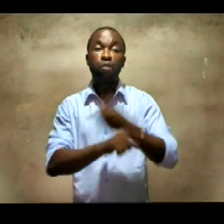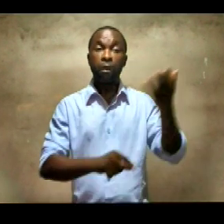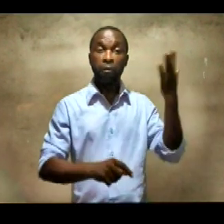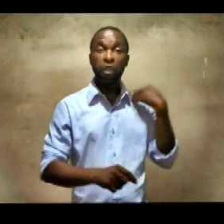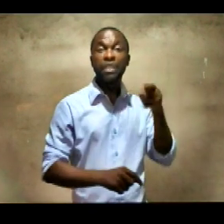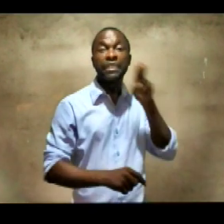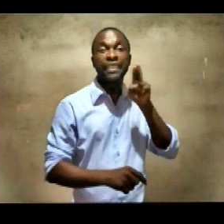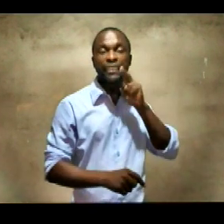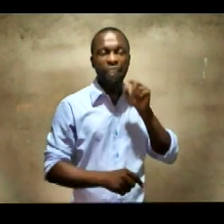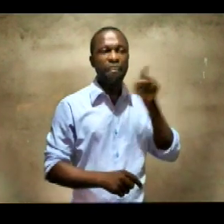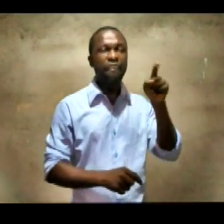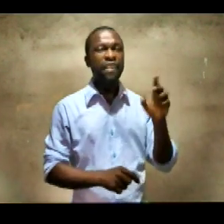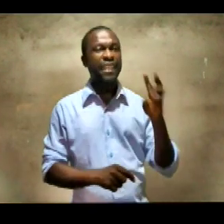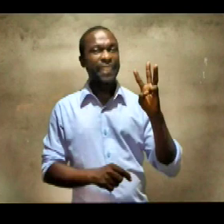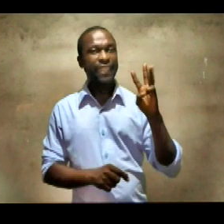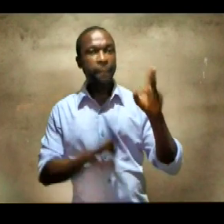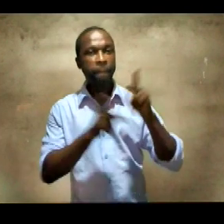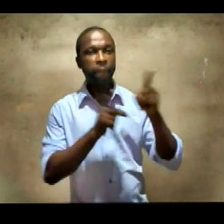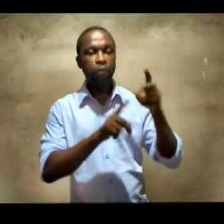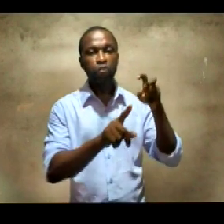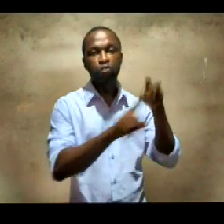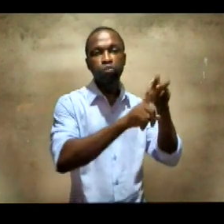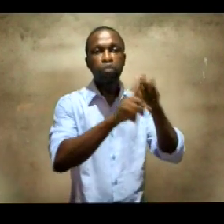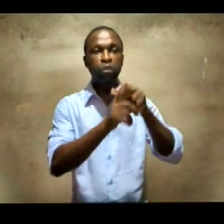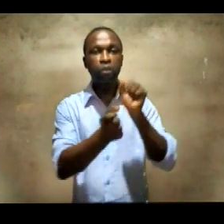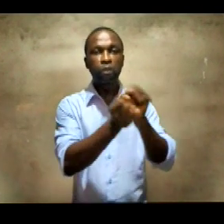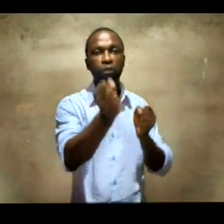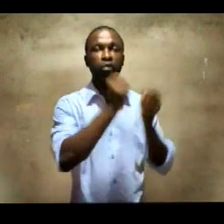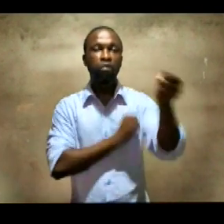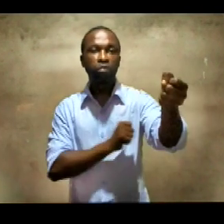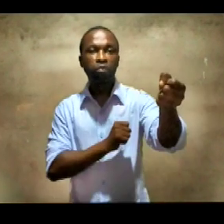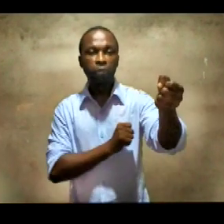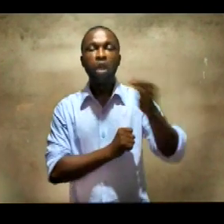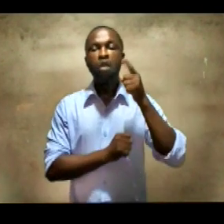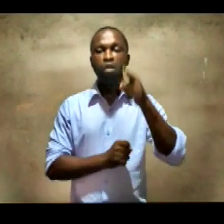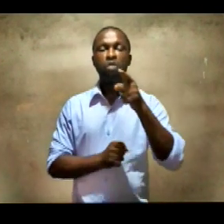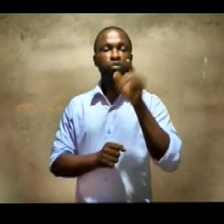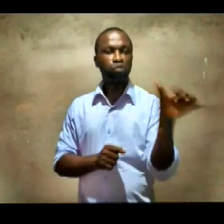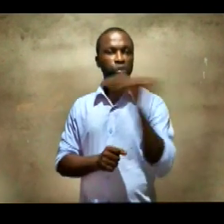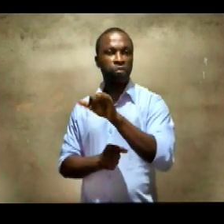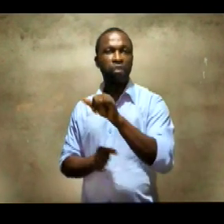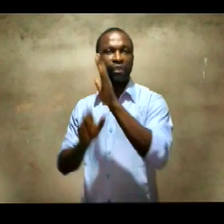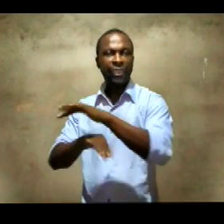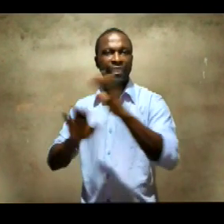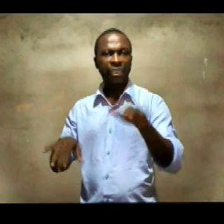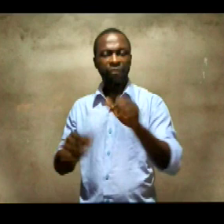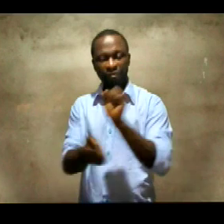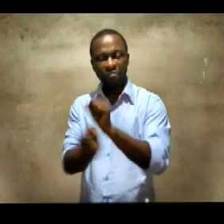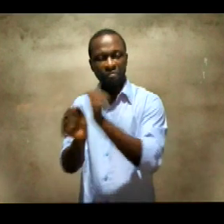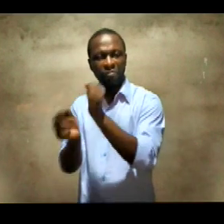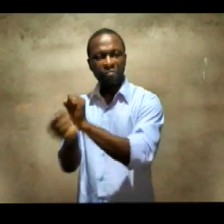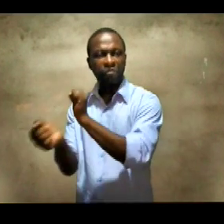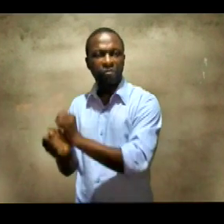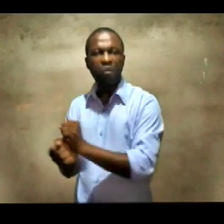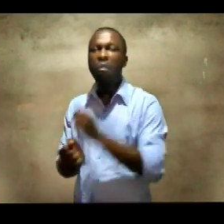Ndiagne des enfants enchaînés au pied dans une école coranique. En définitive, le maître de l'école, le forgeron et 4 autres personnes ont